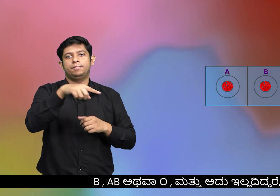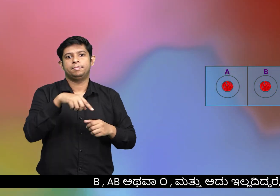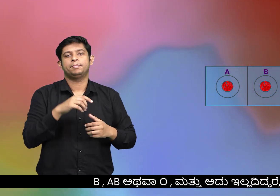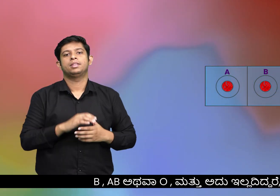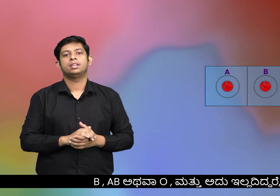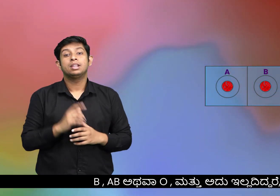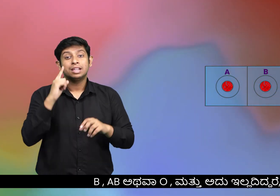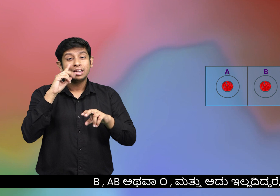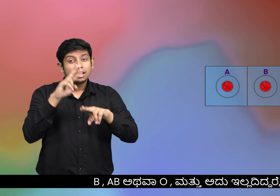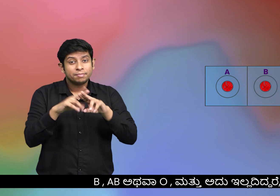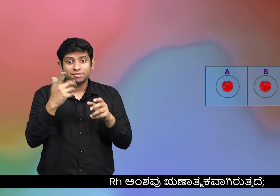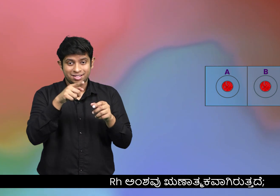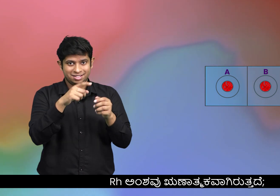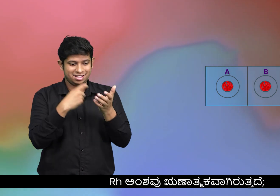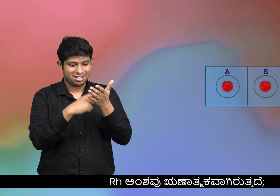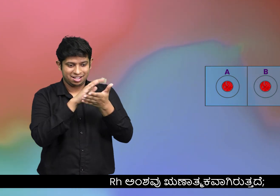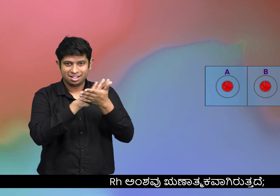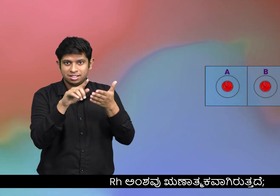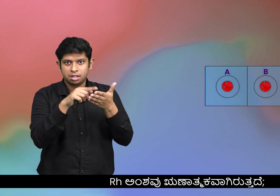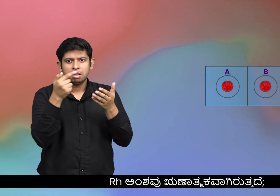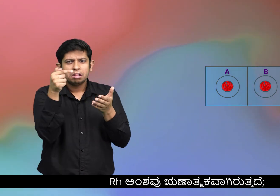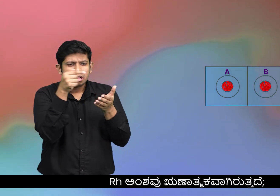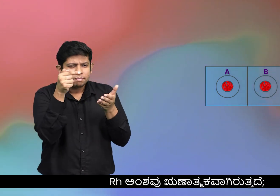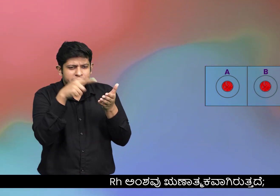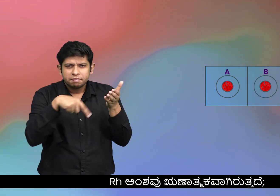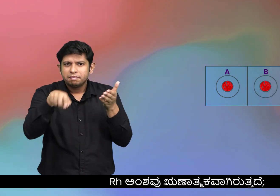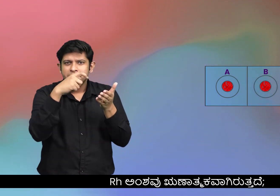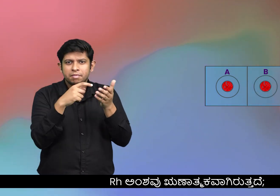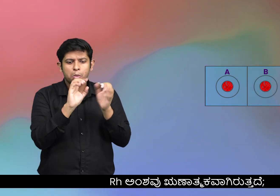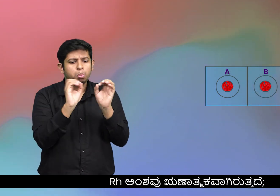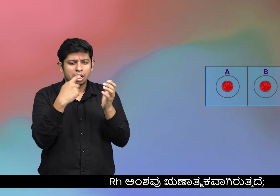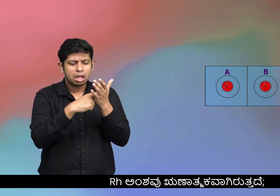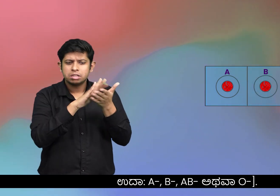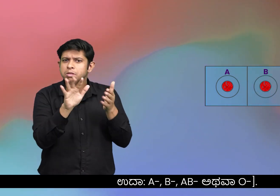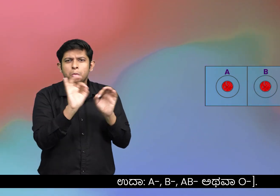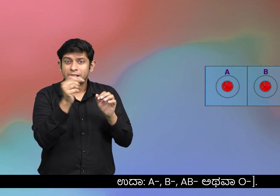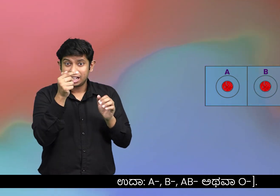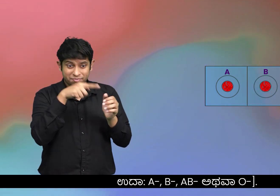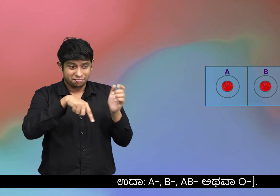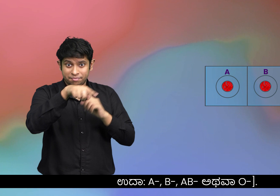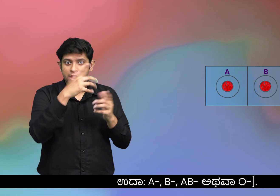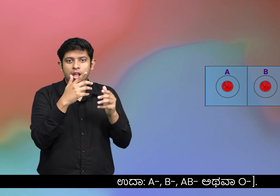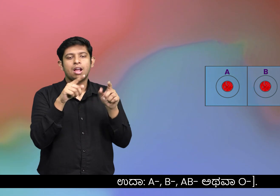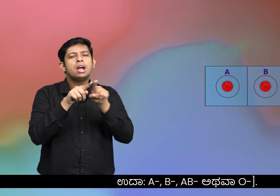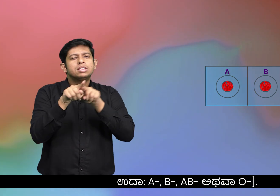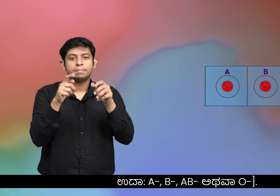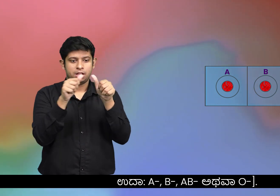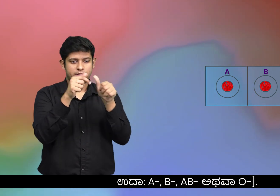ಅದು ಇಲ್ಲದಿದ್ದರೆ RH ಅಂಶವು ಋಣಾತ್ಮಕವಾಗಿರುತ್ತದೆ. ಉದಾಹರಣೆ, A ನೆಗೆಟಿವ್, B